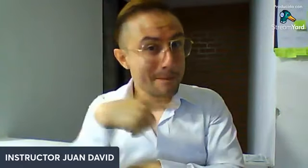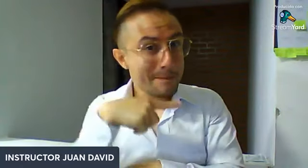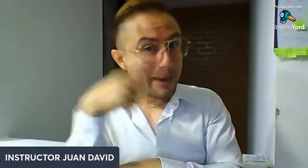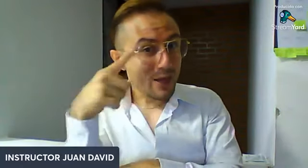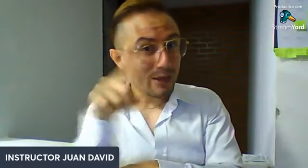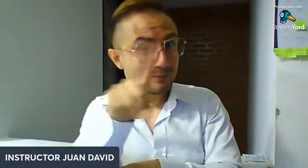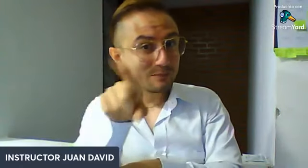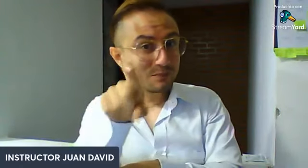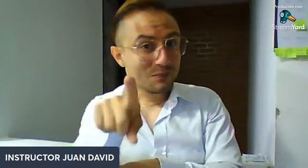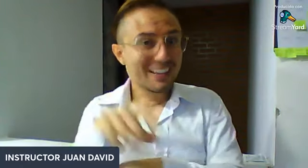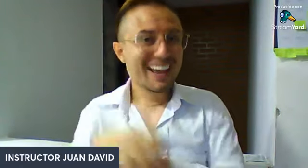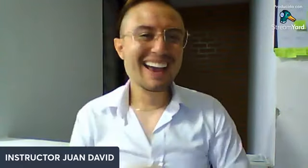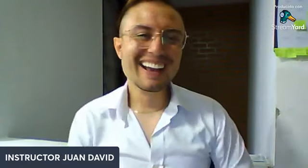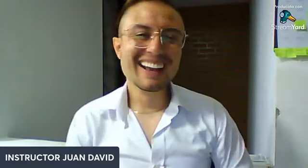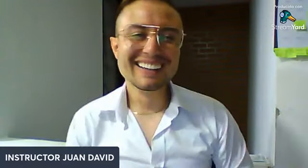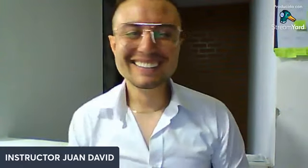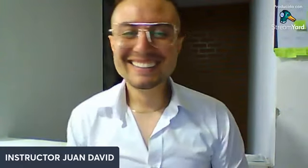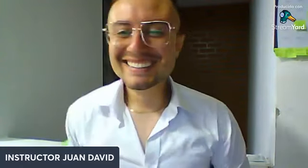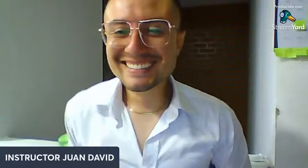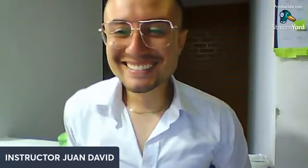estamos volviendo viejos. Mucho cuidado con esas canas.